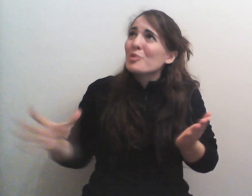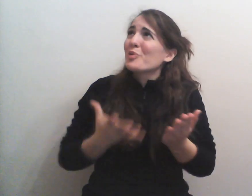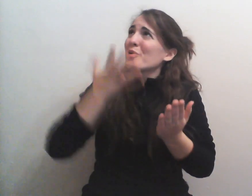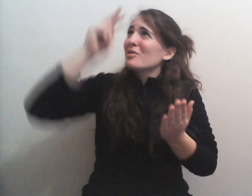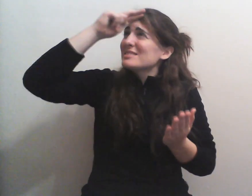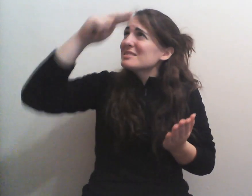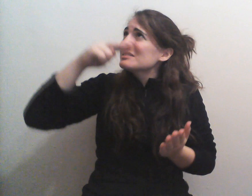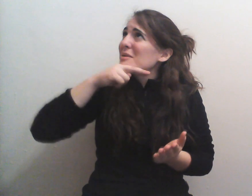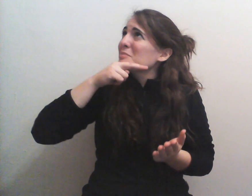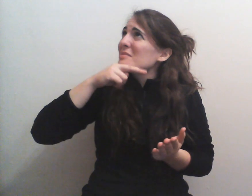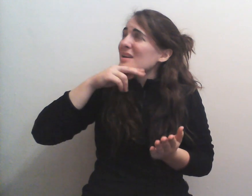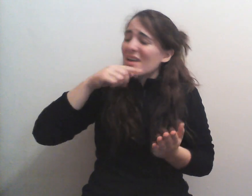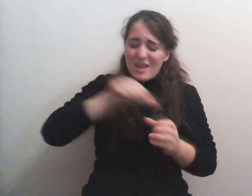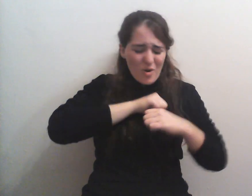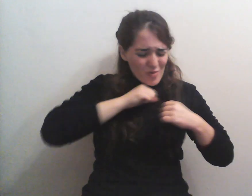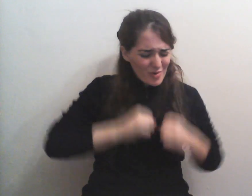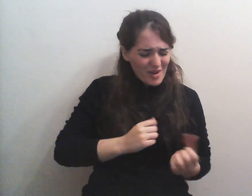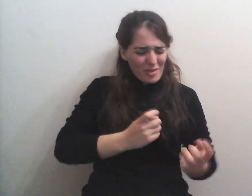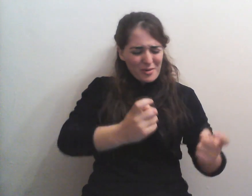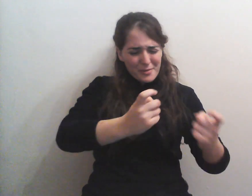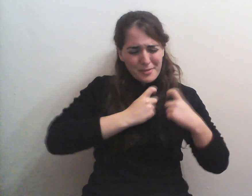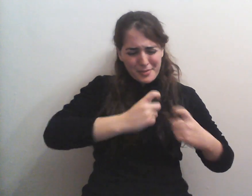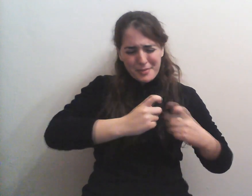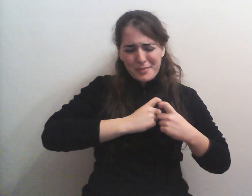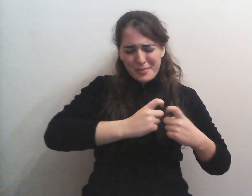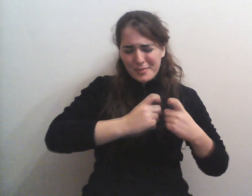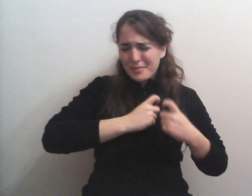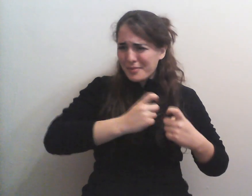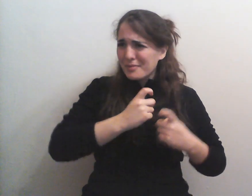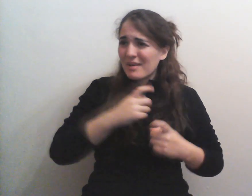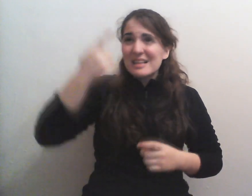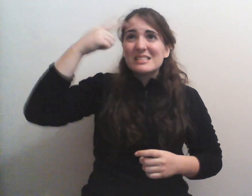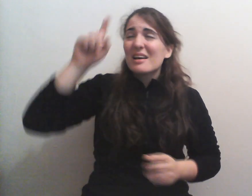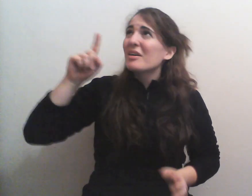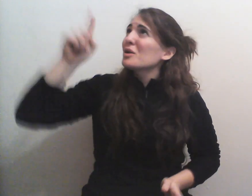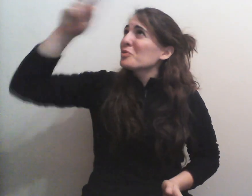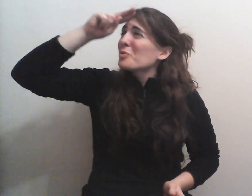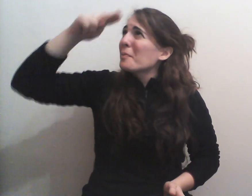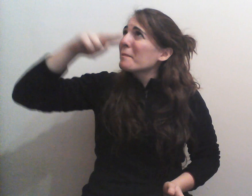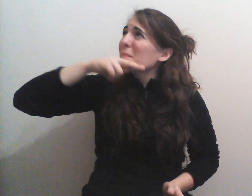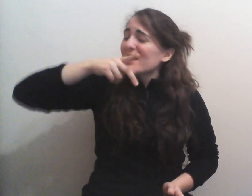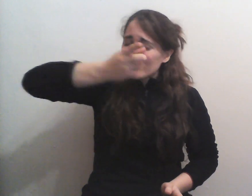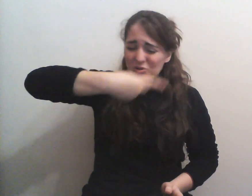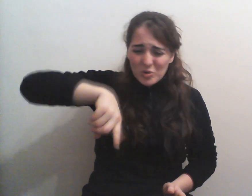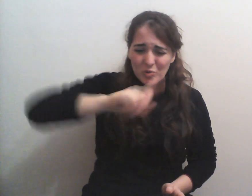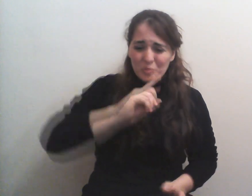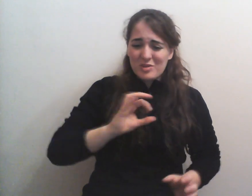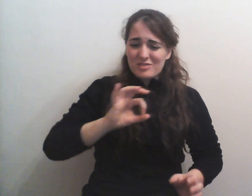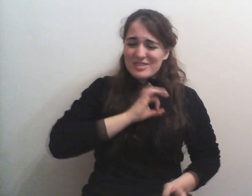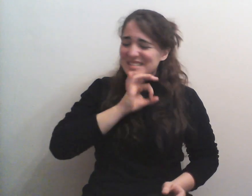¿Cómo nos ministra el corazón saber, Señor, que tú eres nuestro Padre en Jesucristo?